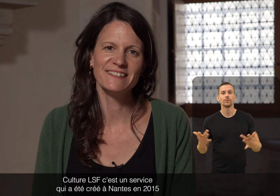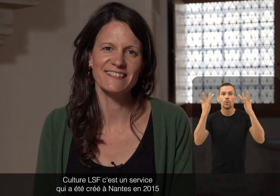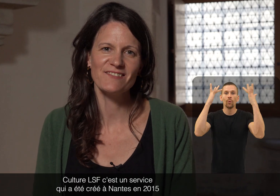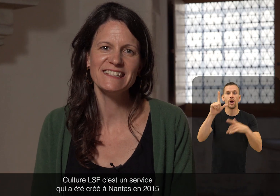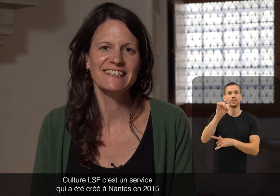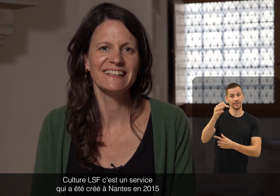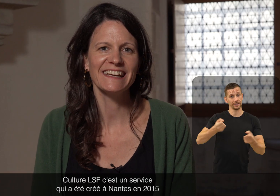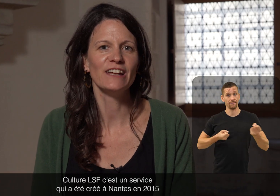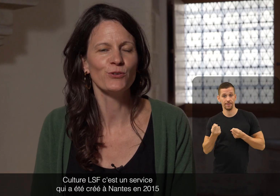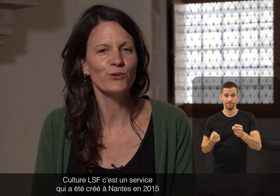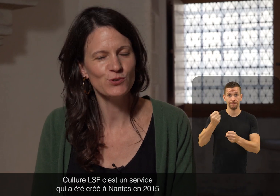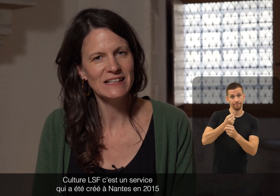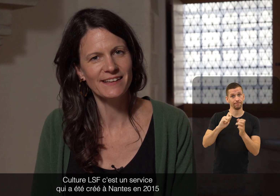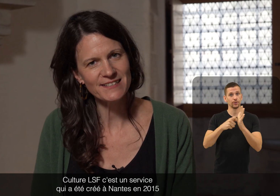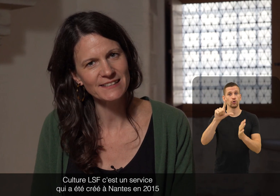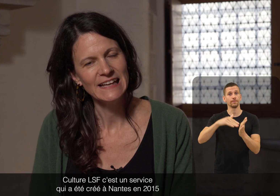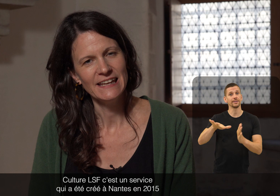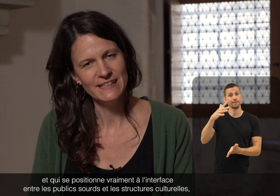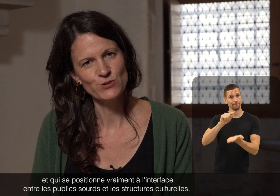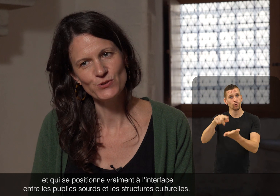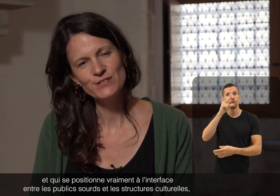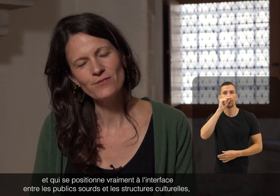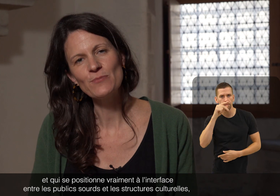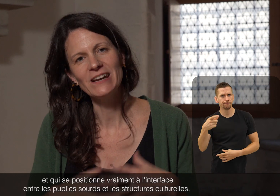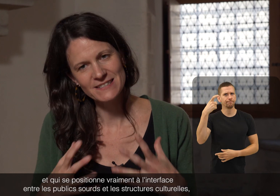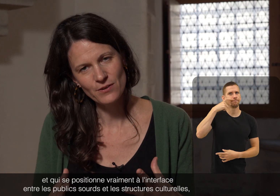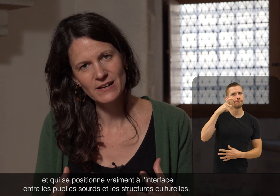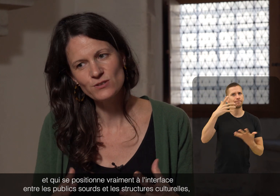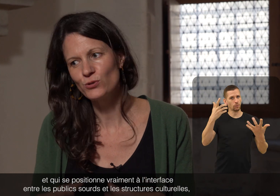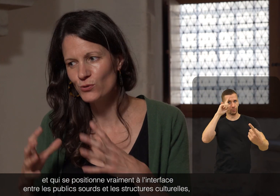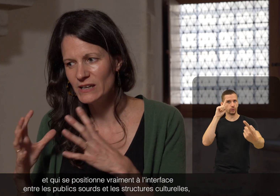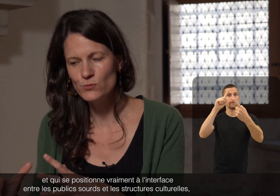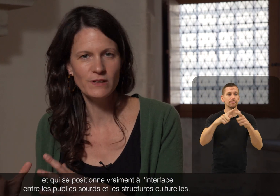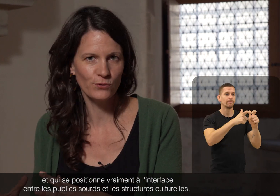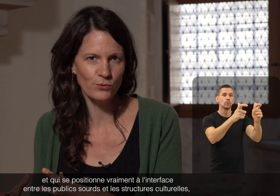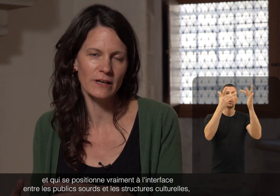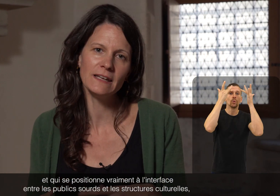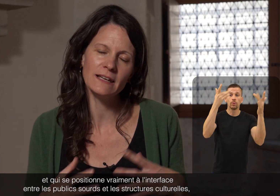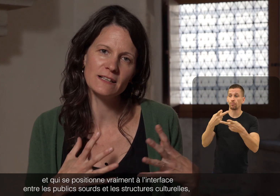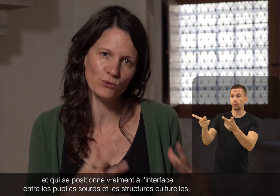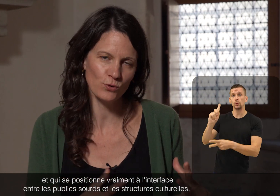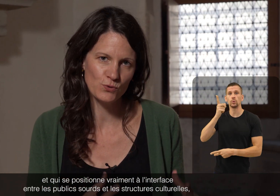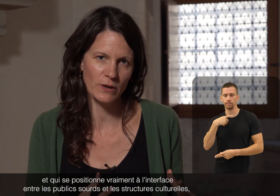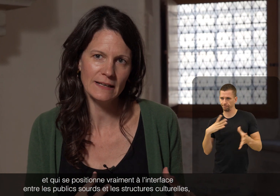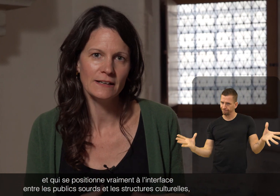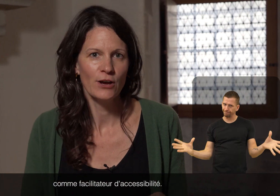un service qui a été créé à Nantes en 2015 et qui se positionne vraiment à l'interface entre les publics sourds et les structures culturelles comme